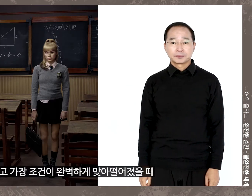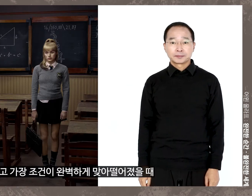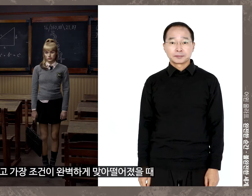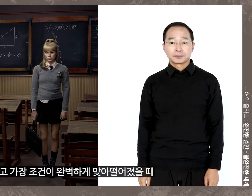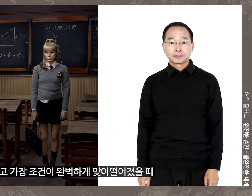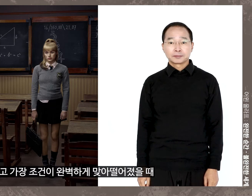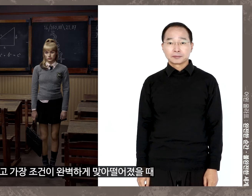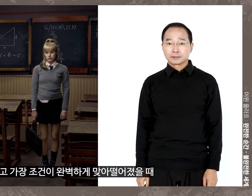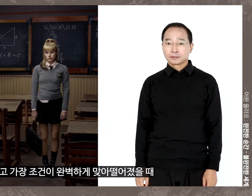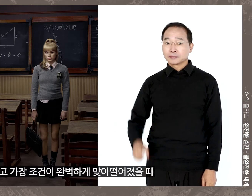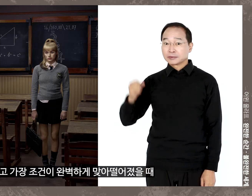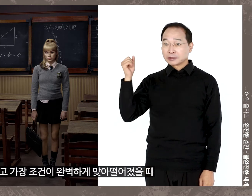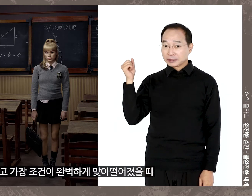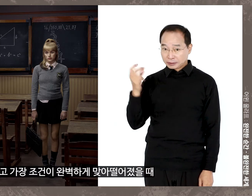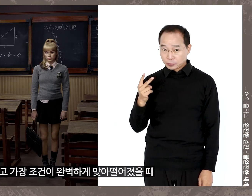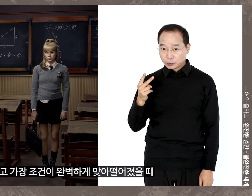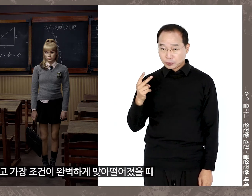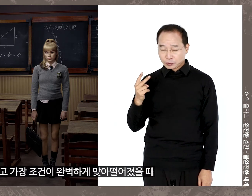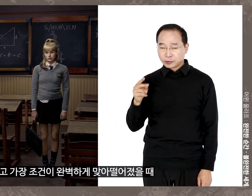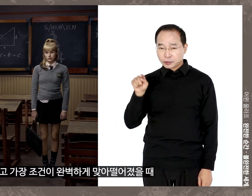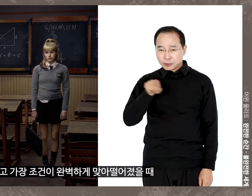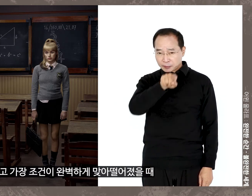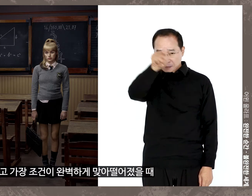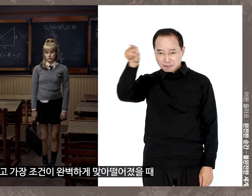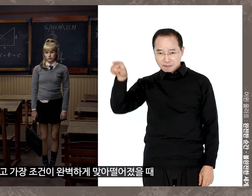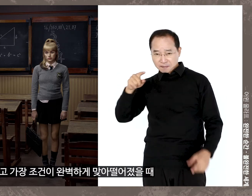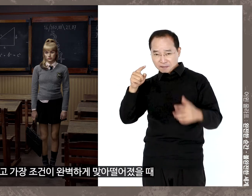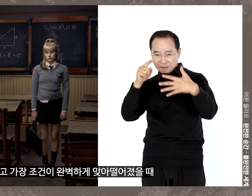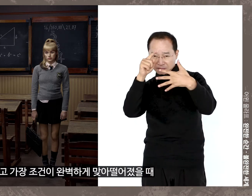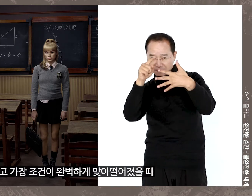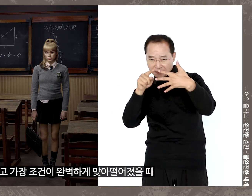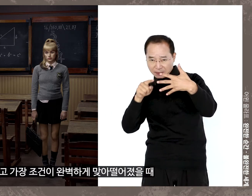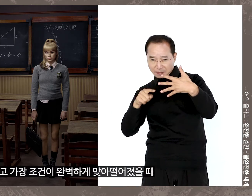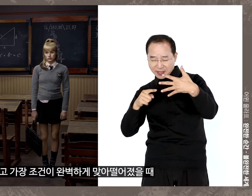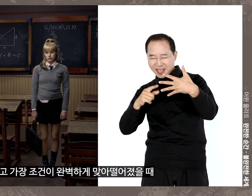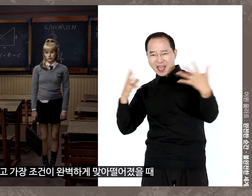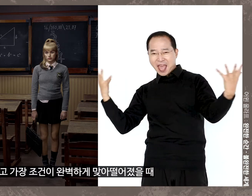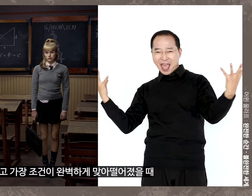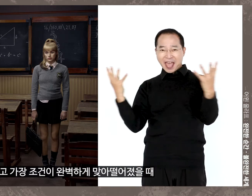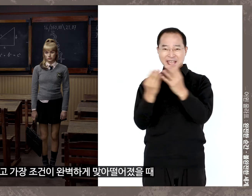그리고 가장 조건이 완벽하게 맞아 떨어졌을 때